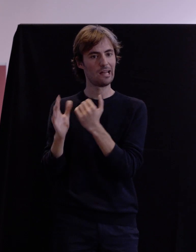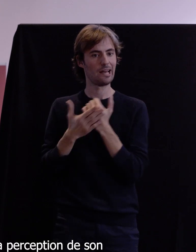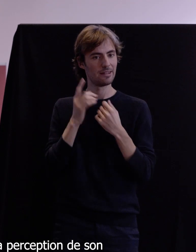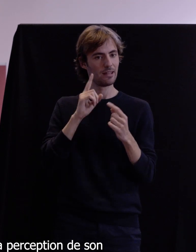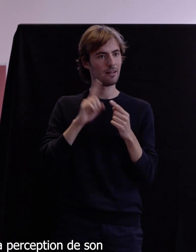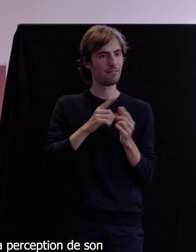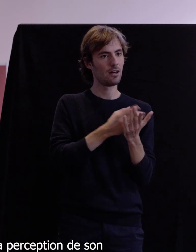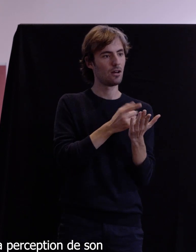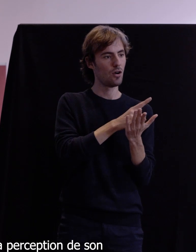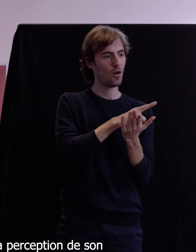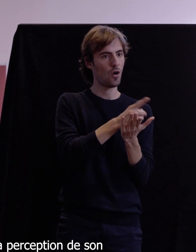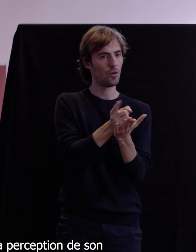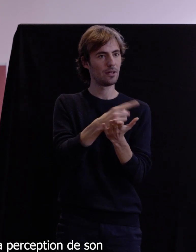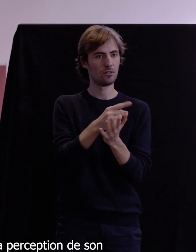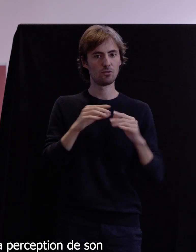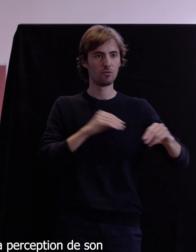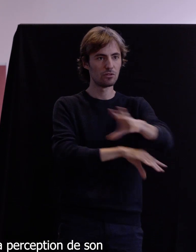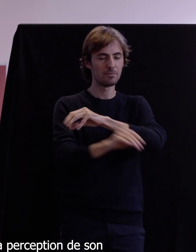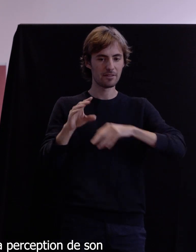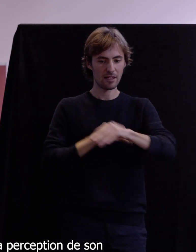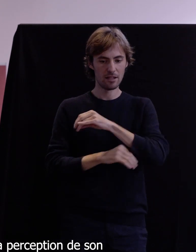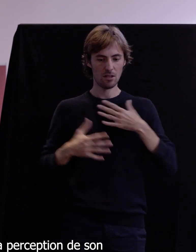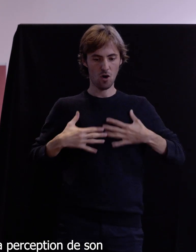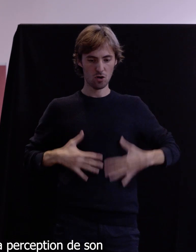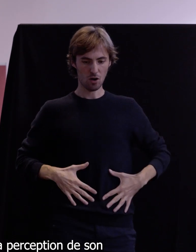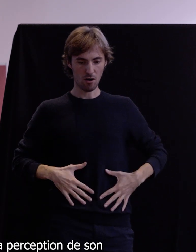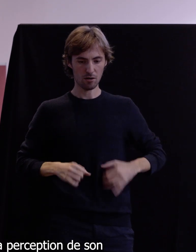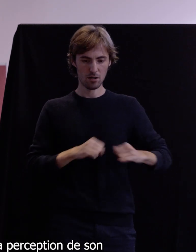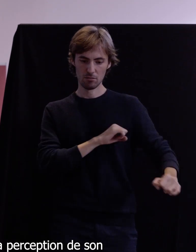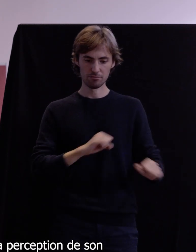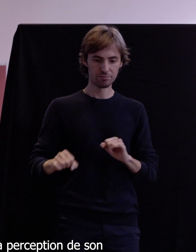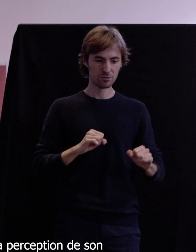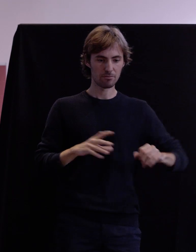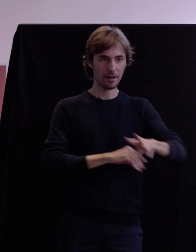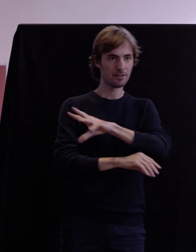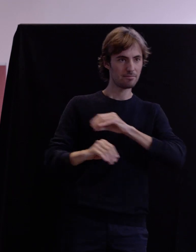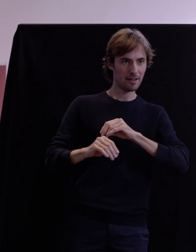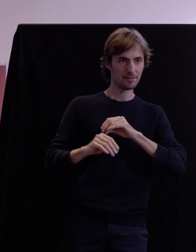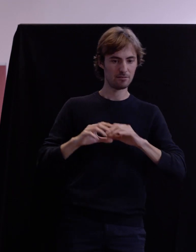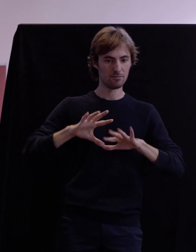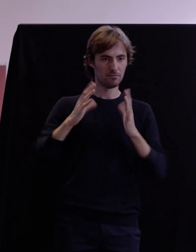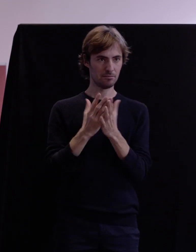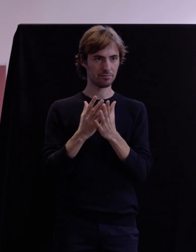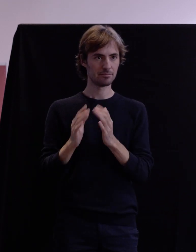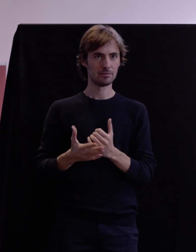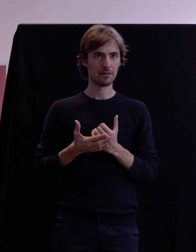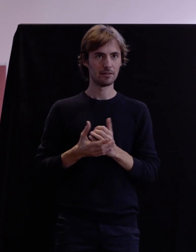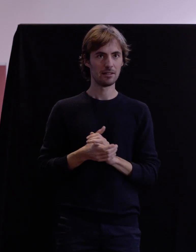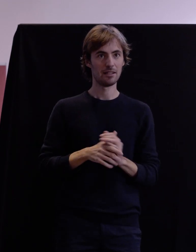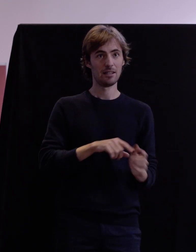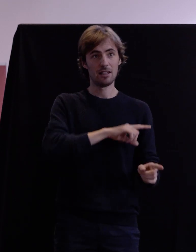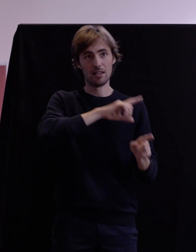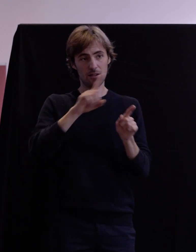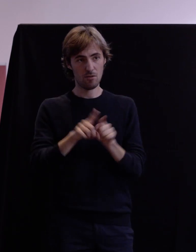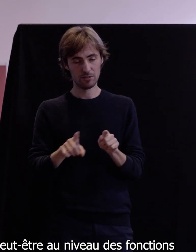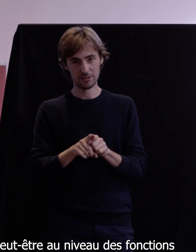spatiale, la perception de soi, la perception de son corps qui bouge dans l'espace. Et il est aussi